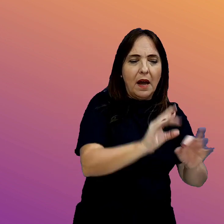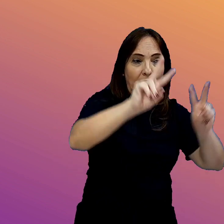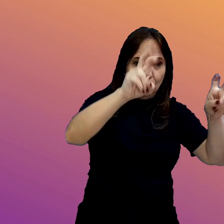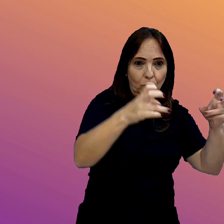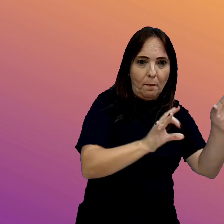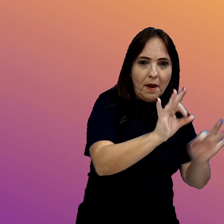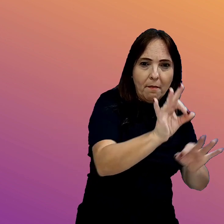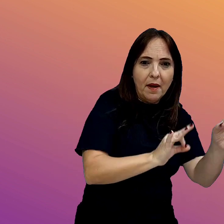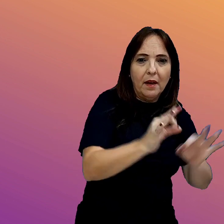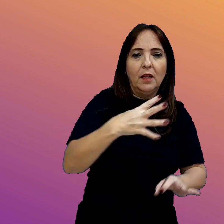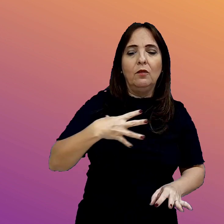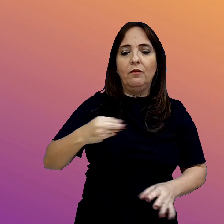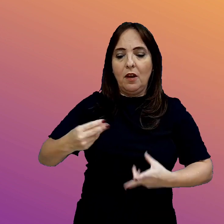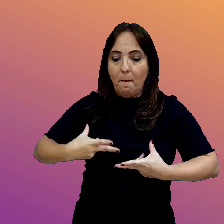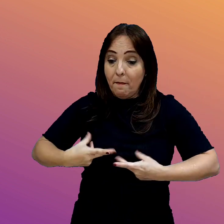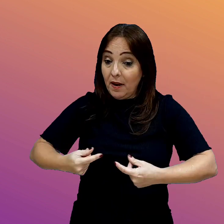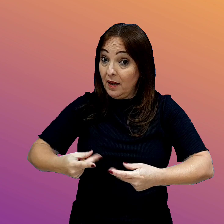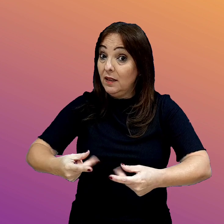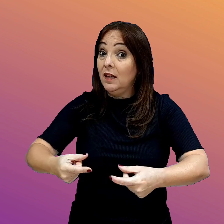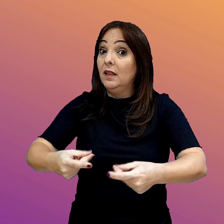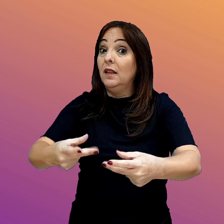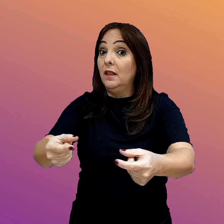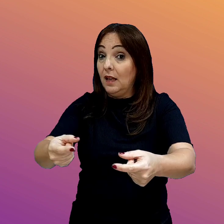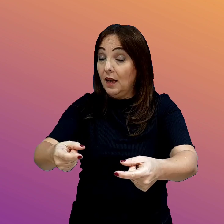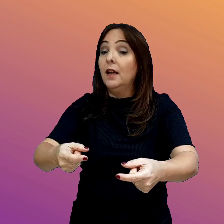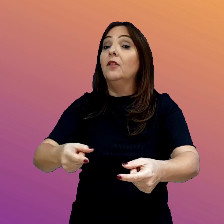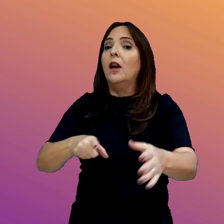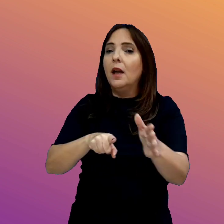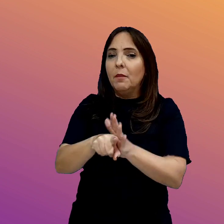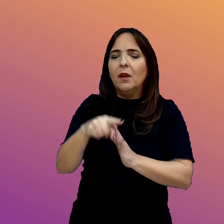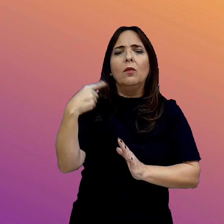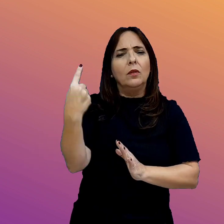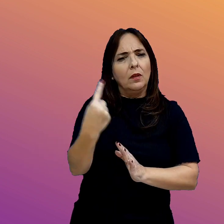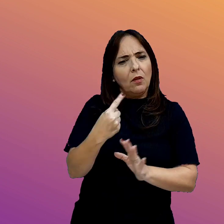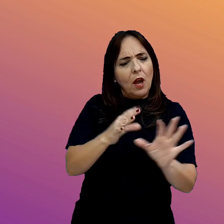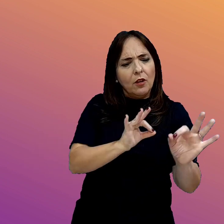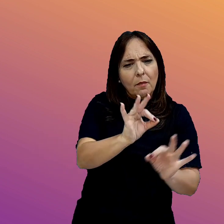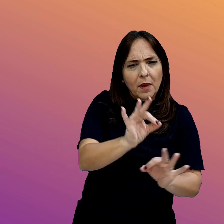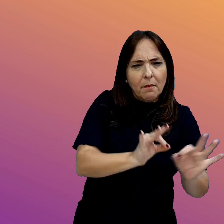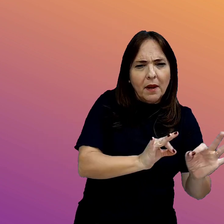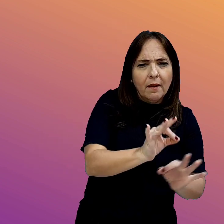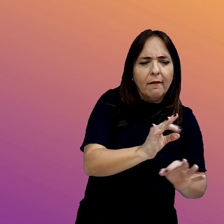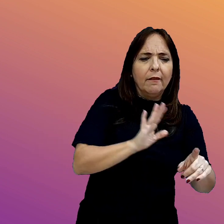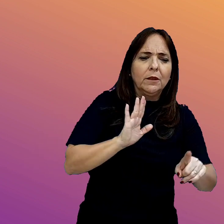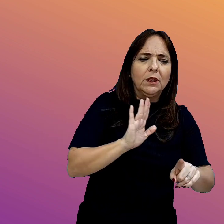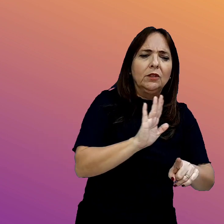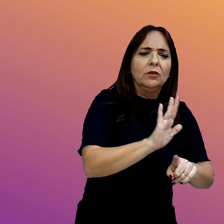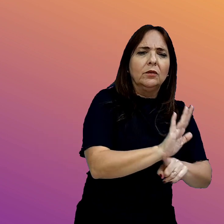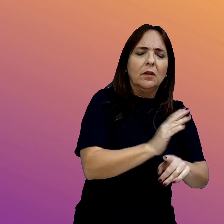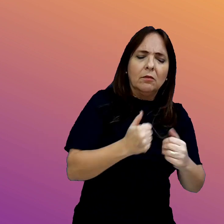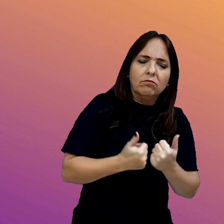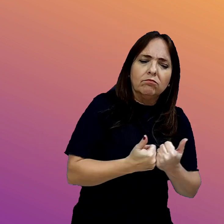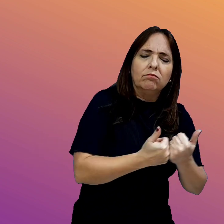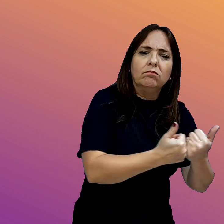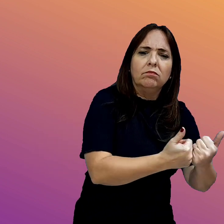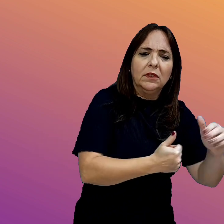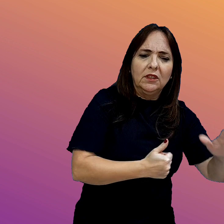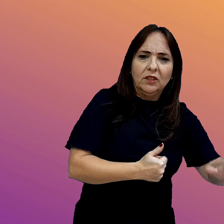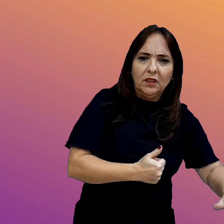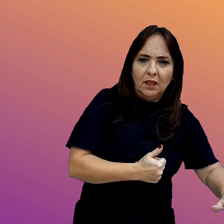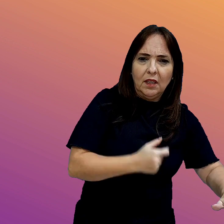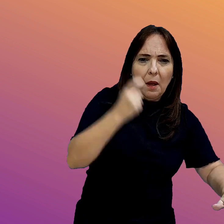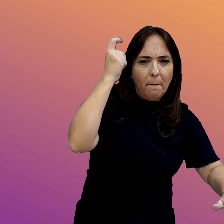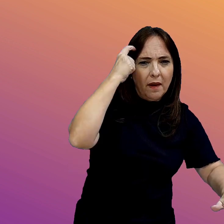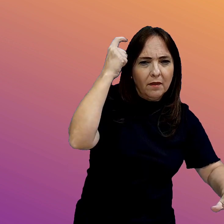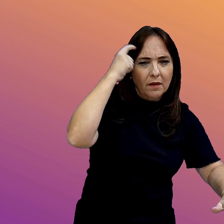nossas crianças para a eternidade? Como é que é isso? Como a gente faz isso em família? Bem, vocês estão vendo que tem